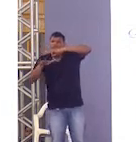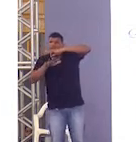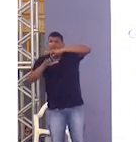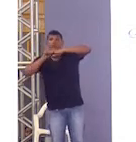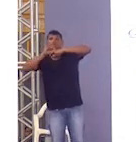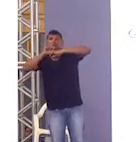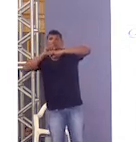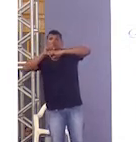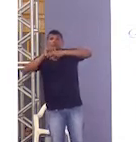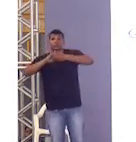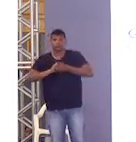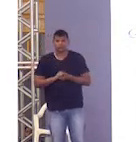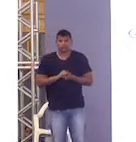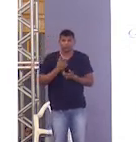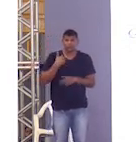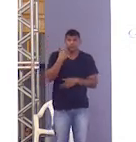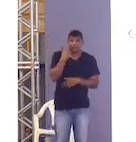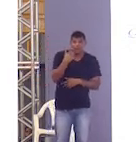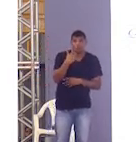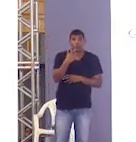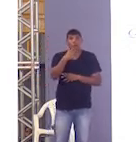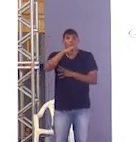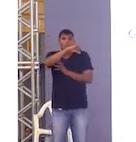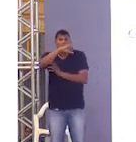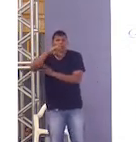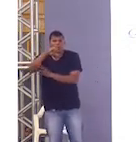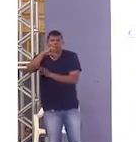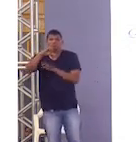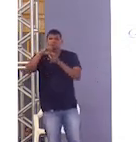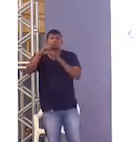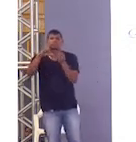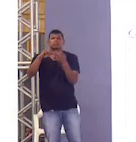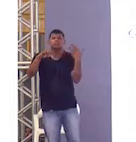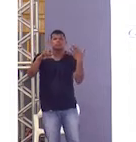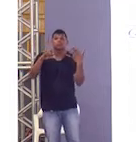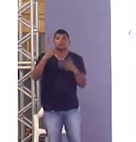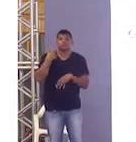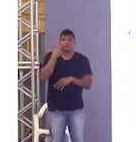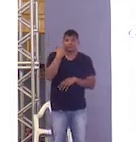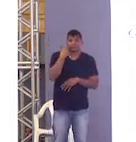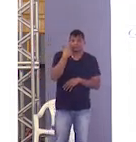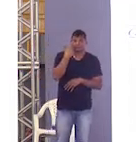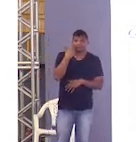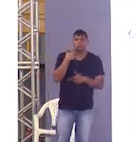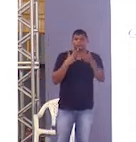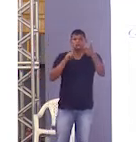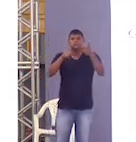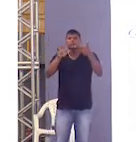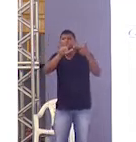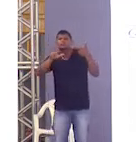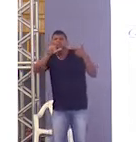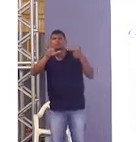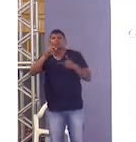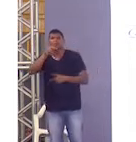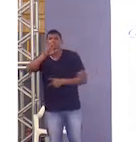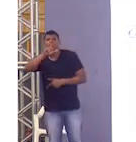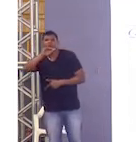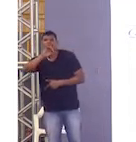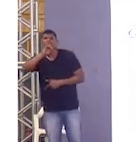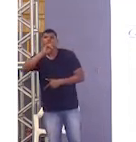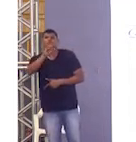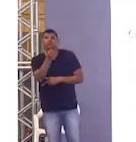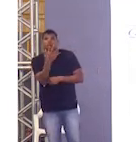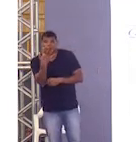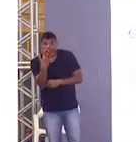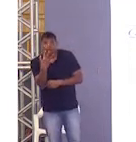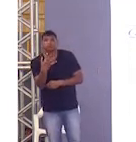vai colocar quantos noves? O período tem quantos algarismos? 2. Por quê?